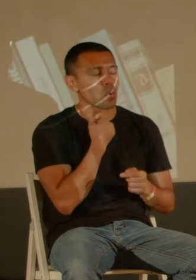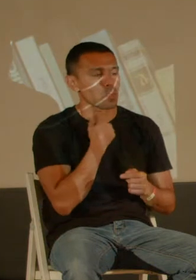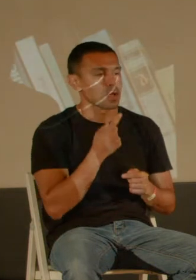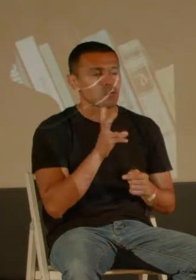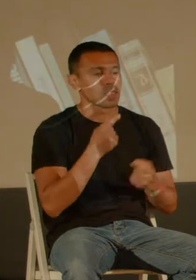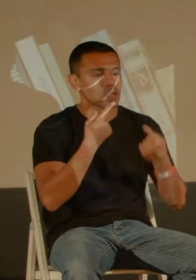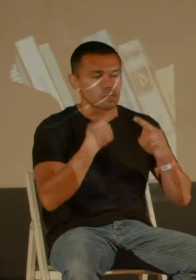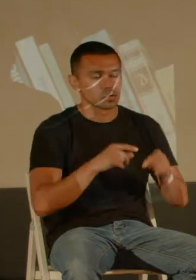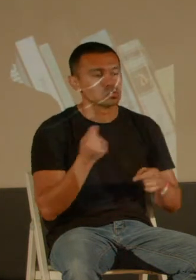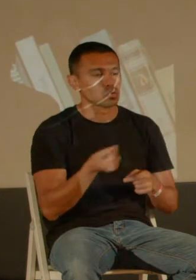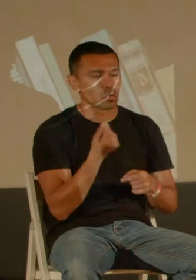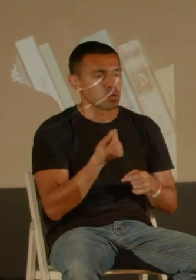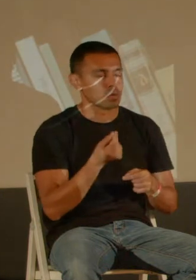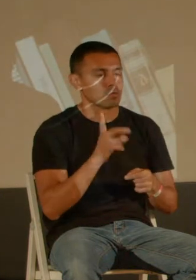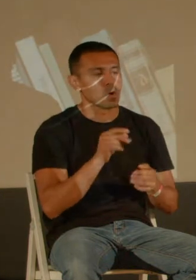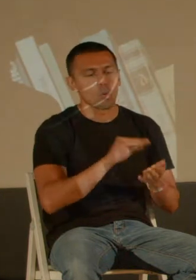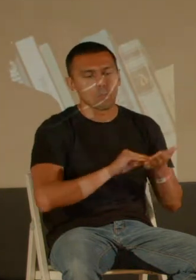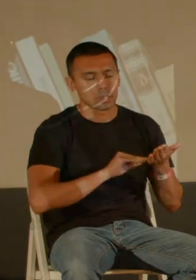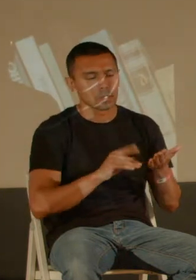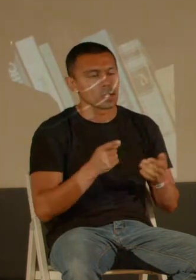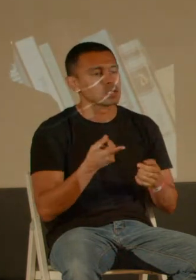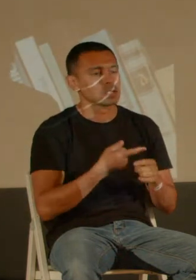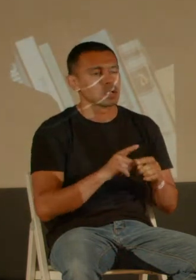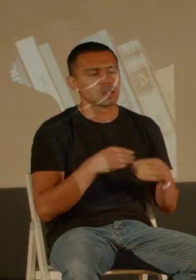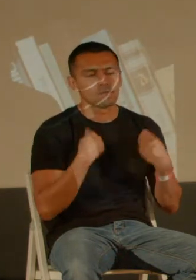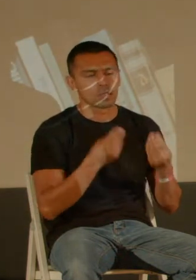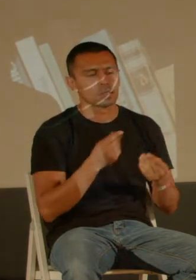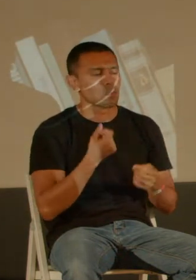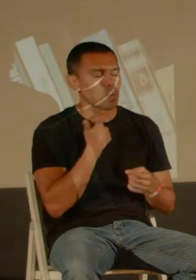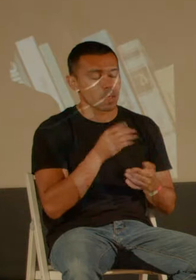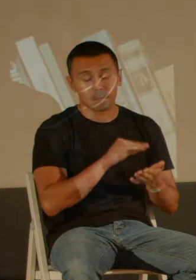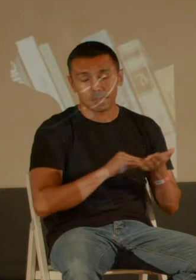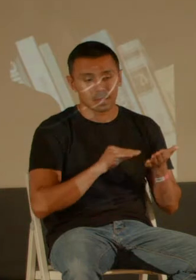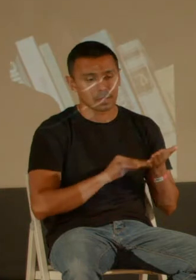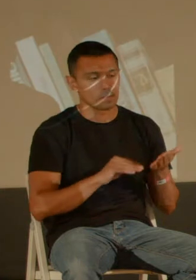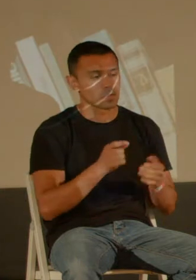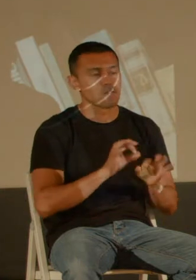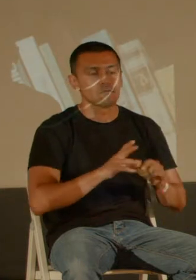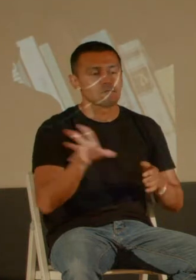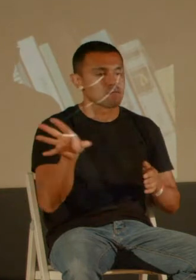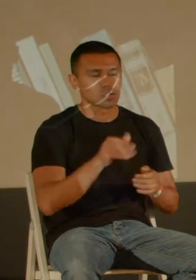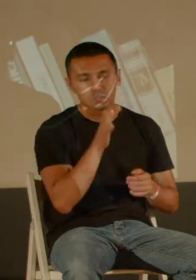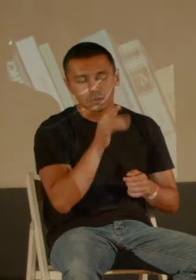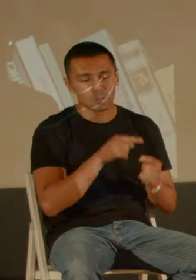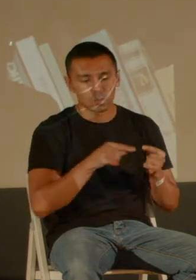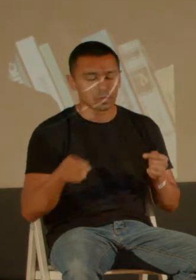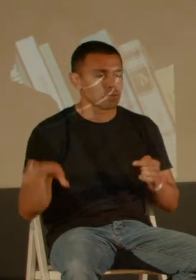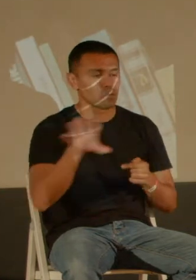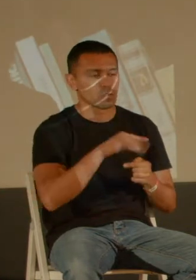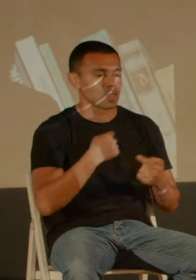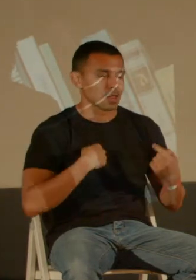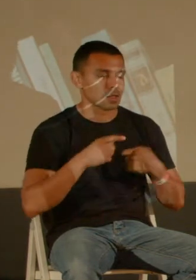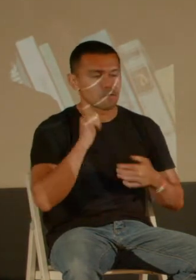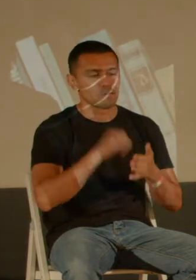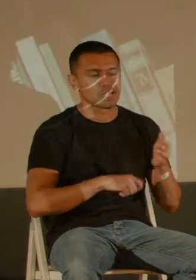не завалила жодного дедлайну. І вона описує, якою ціною їй давалося з похмілля писати. Тобто вона весь час протягом цього вона страждає